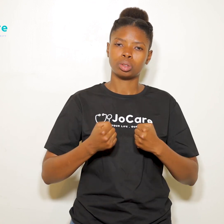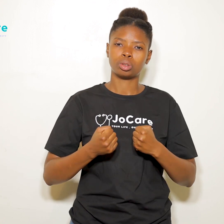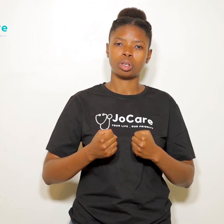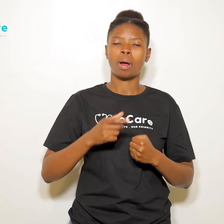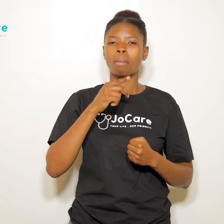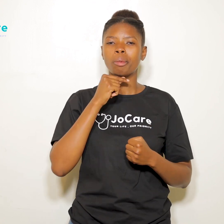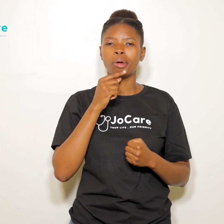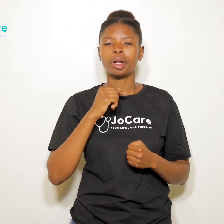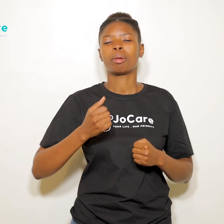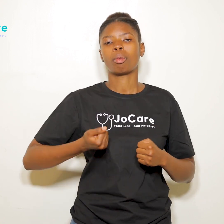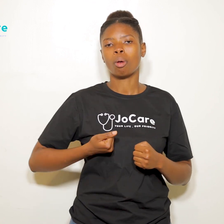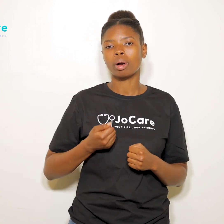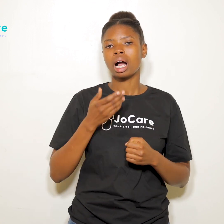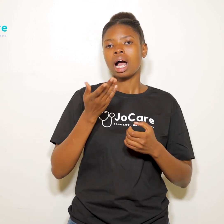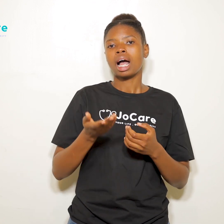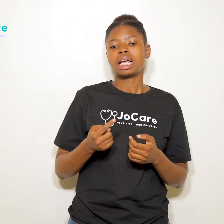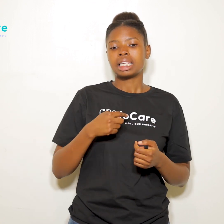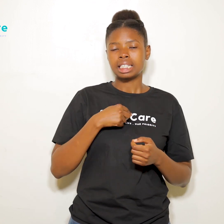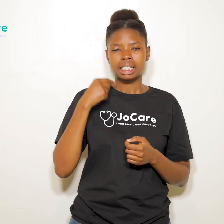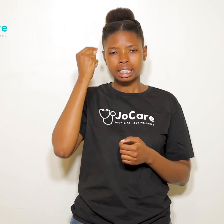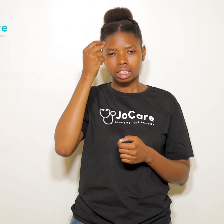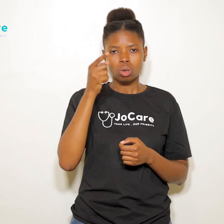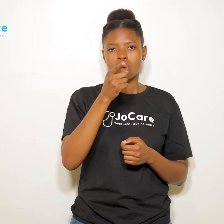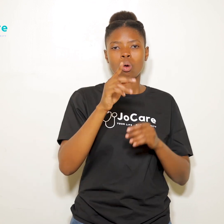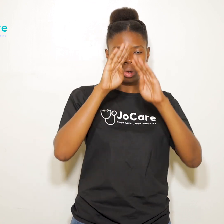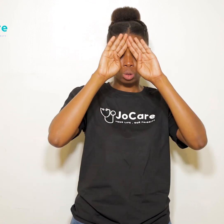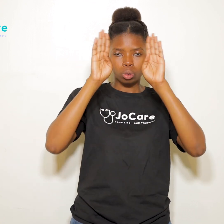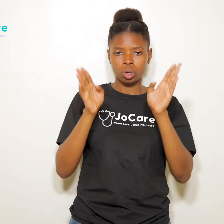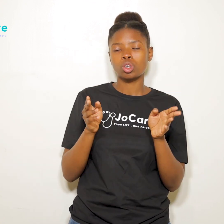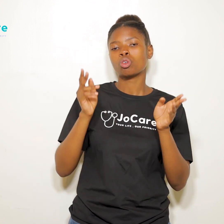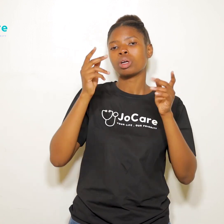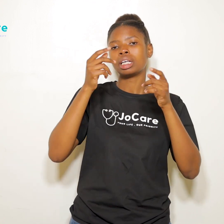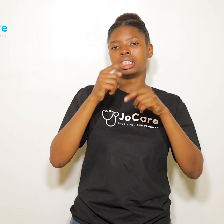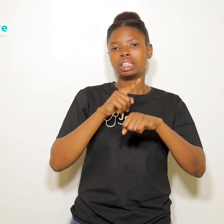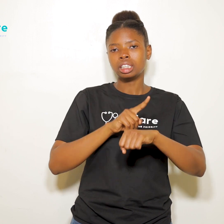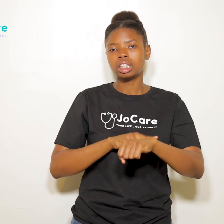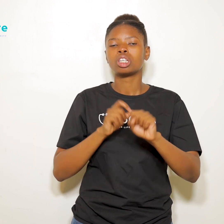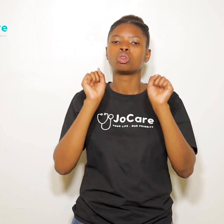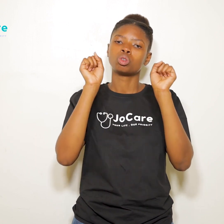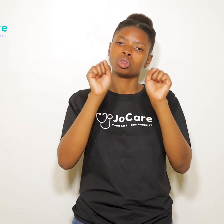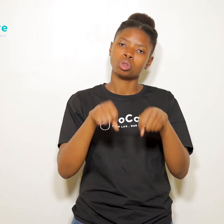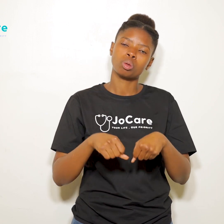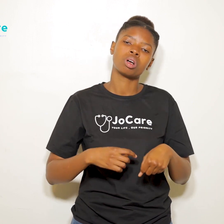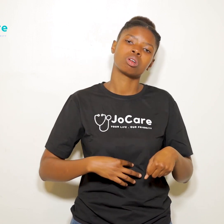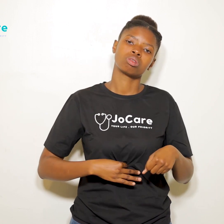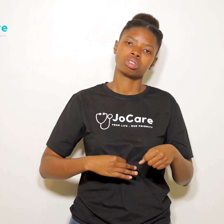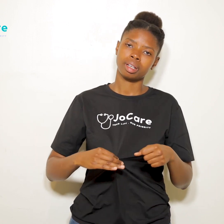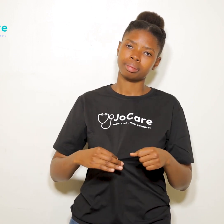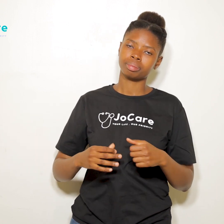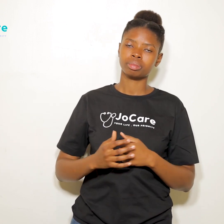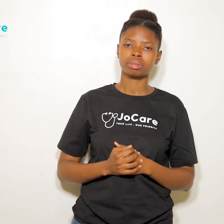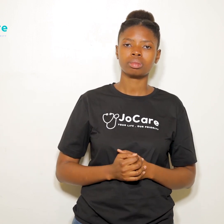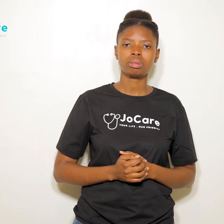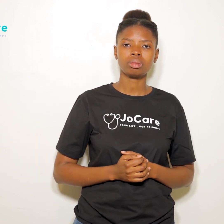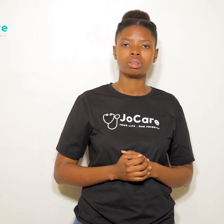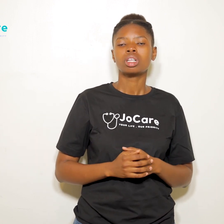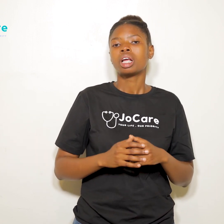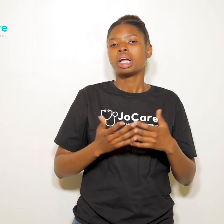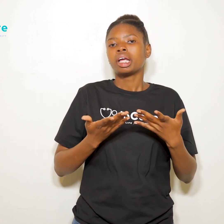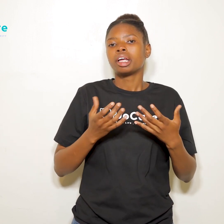ndibaza usobanukiwe neza n'igihe wabasha gusama, cyangwa se n'igihe niba ushaka gusama igihe wabikorera, n'igihe waba